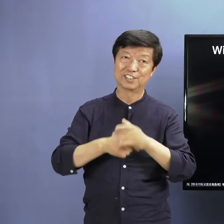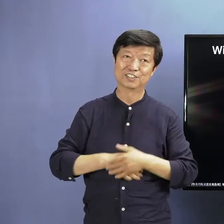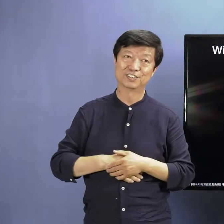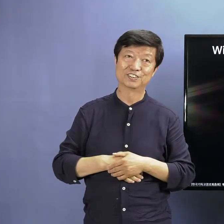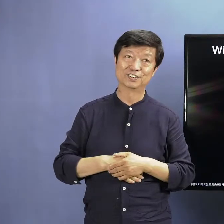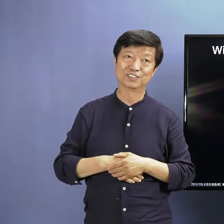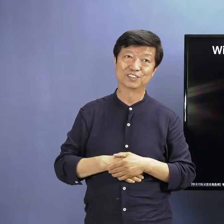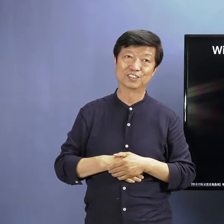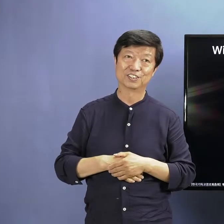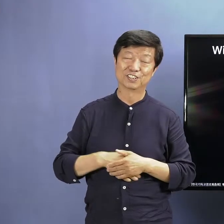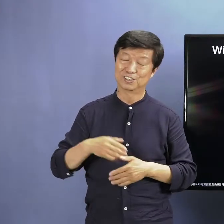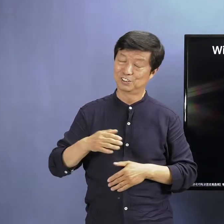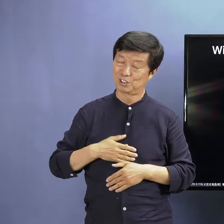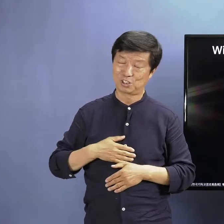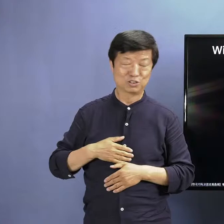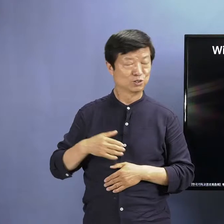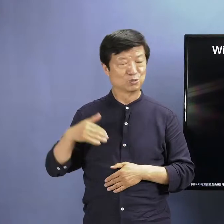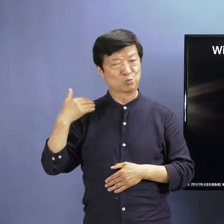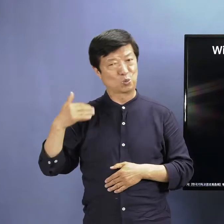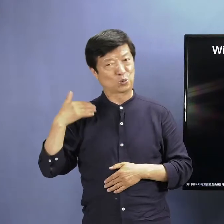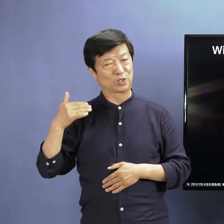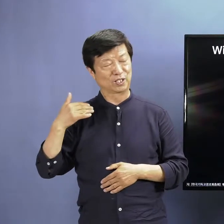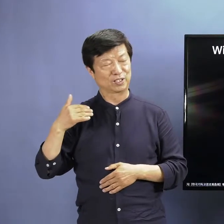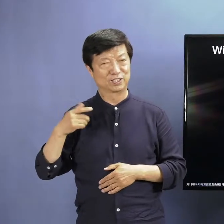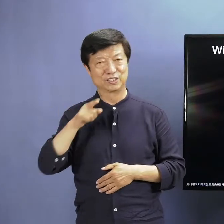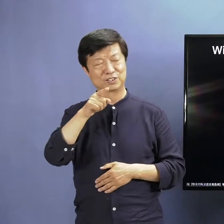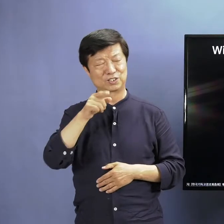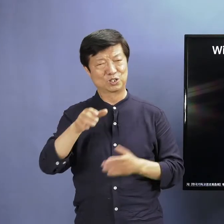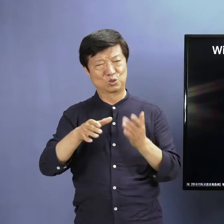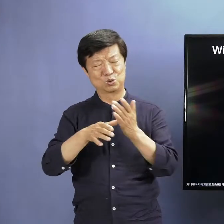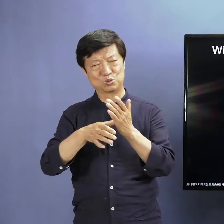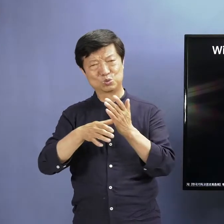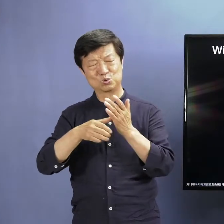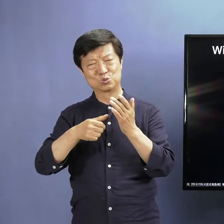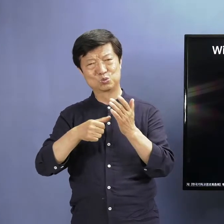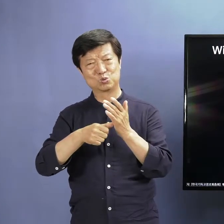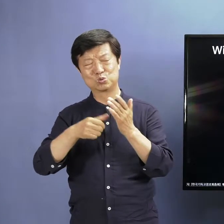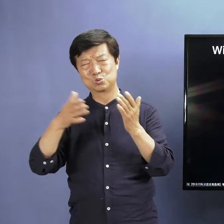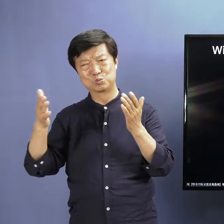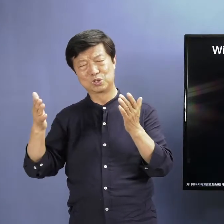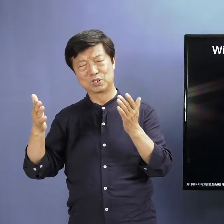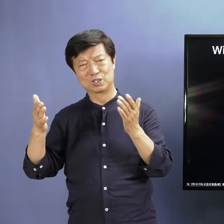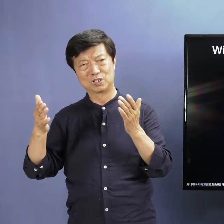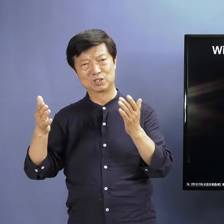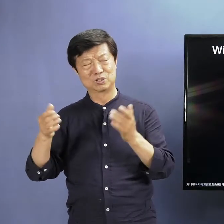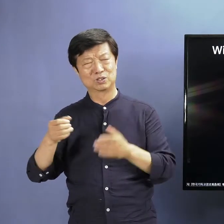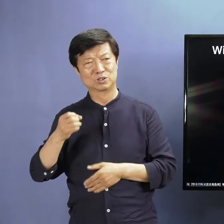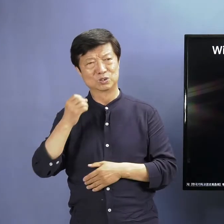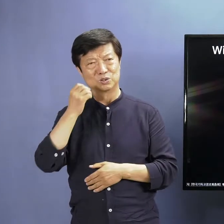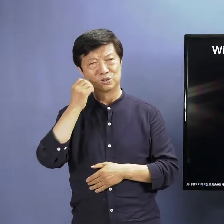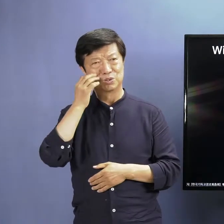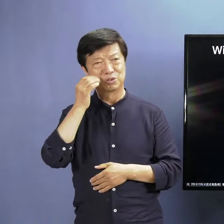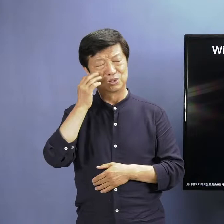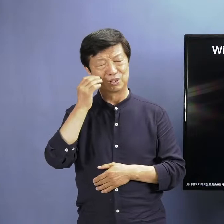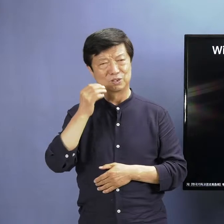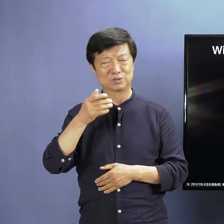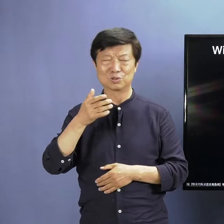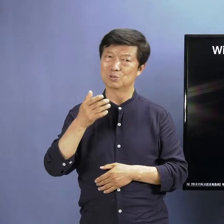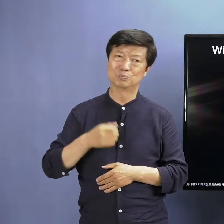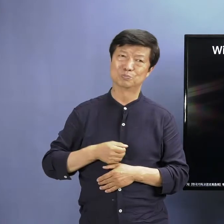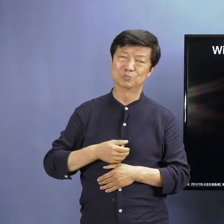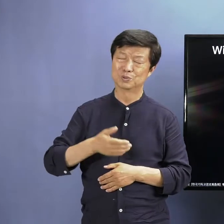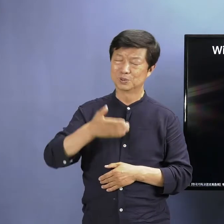우리가 알던 유명한 성화가 아닌데 이렇게, 그렇죠? 저게 뭔가 좀 우리가 알던 좀 그림이 좀 낯설죠, 그렇죠?